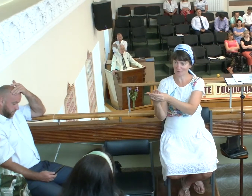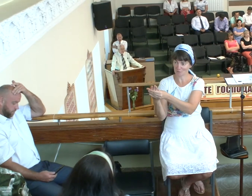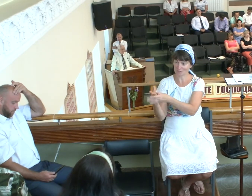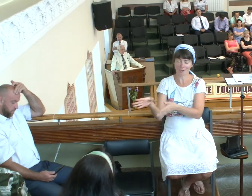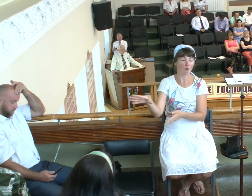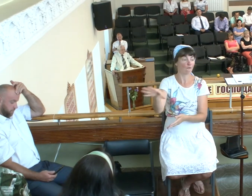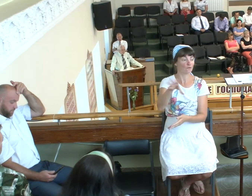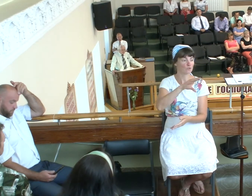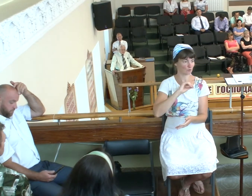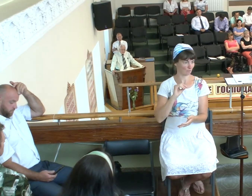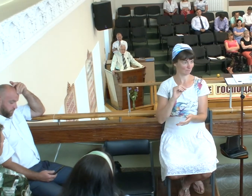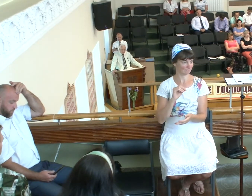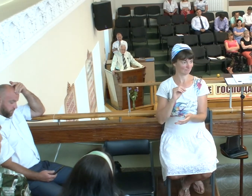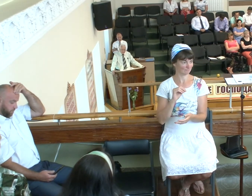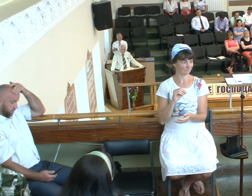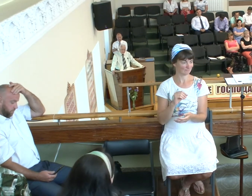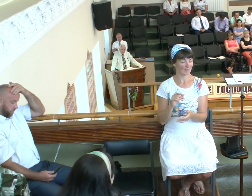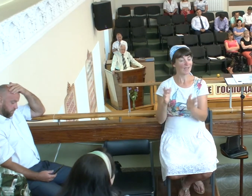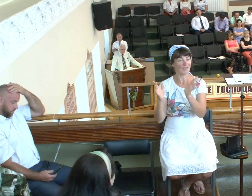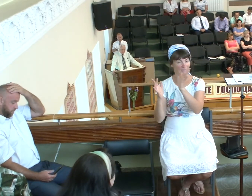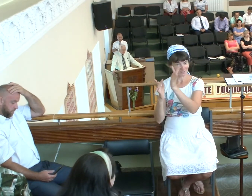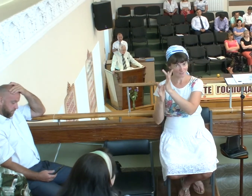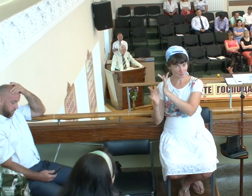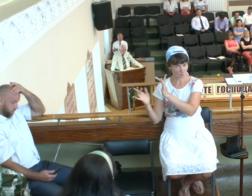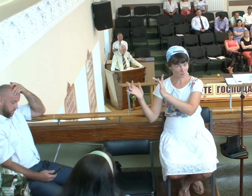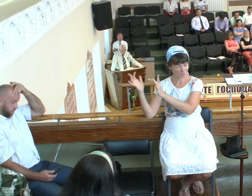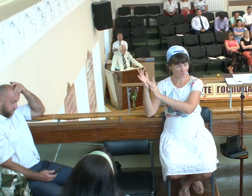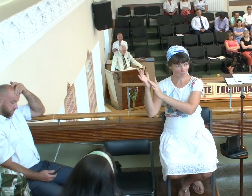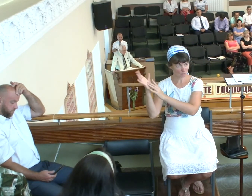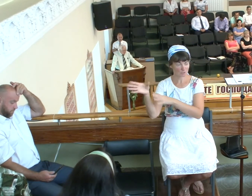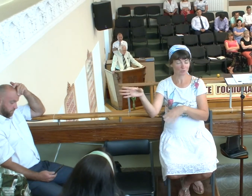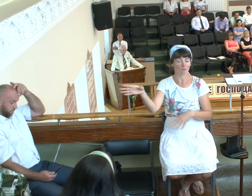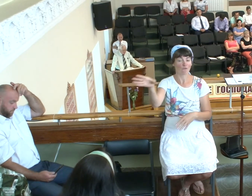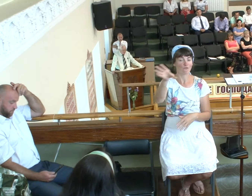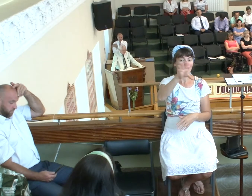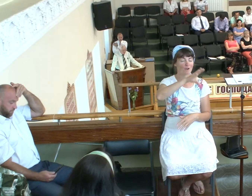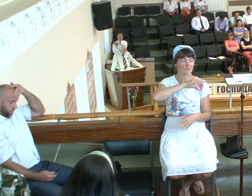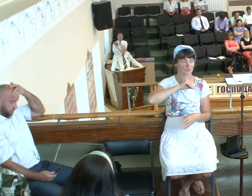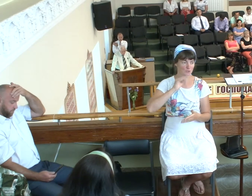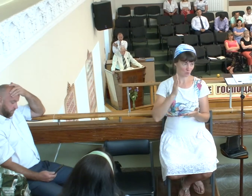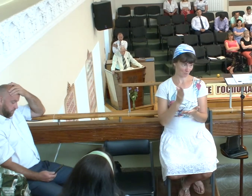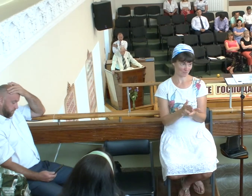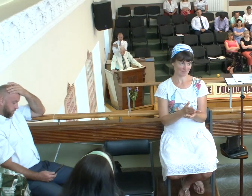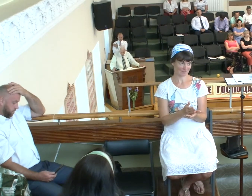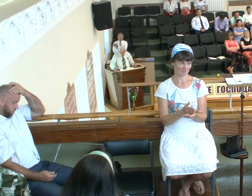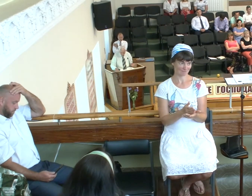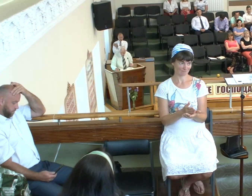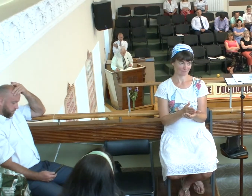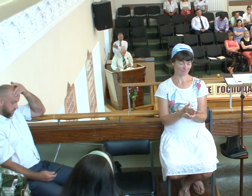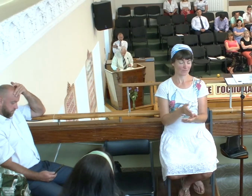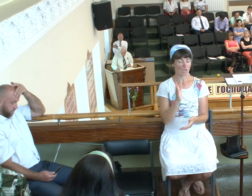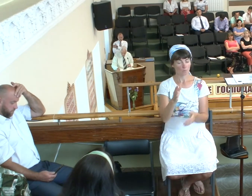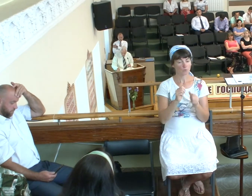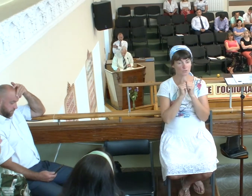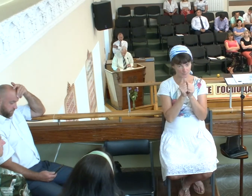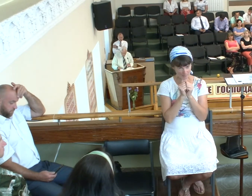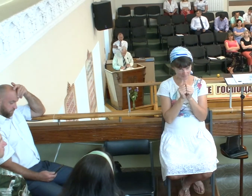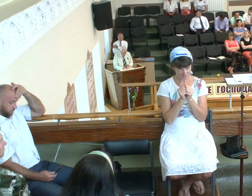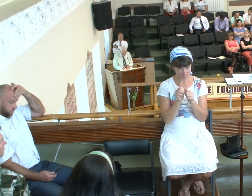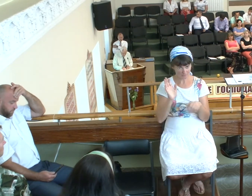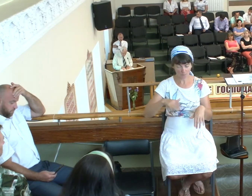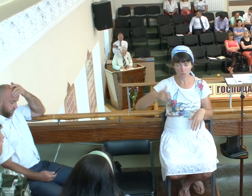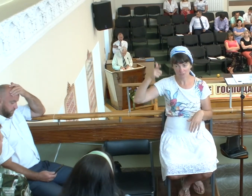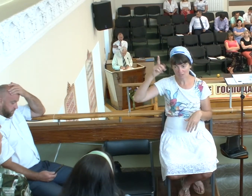главы, Иисус Христос во всем, все во всем. Мы будем сейчас молиться, пусть